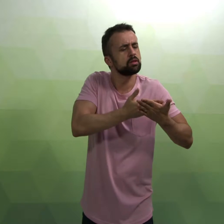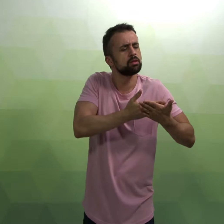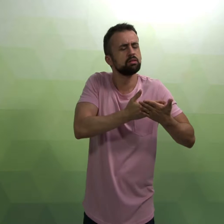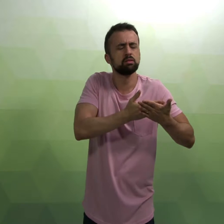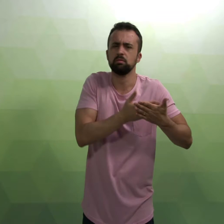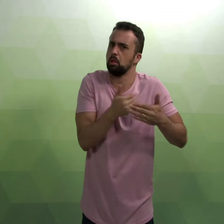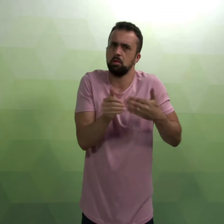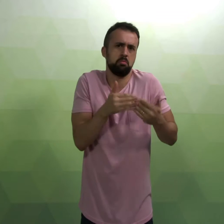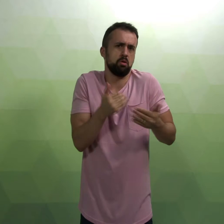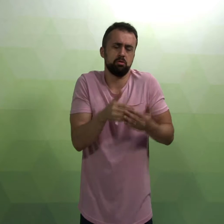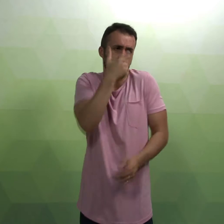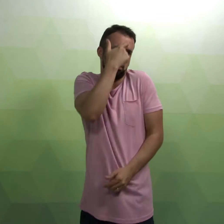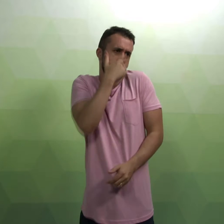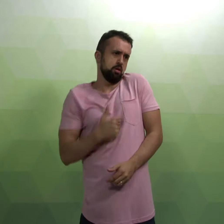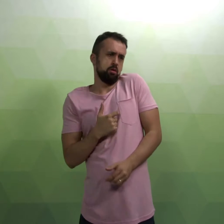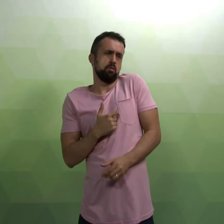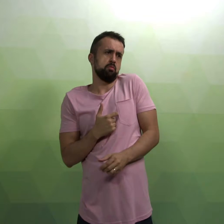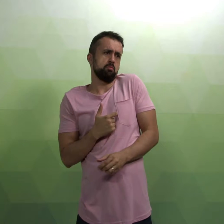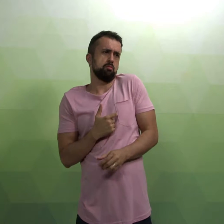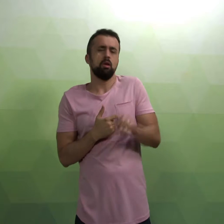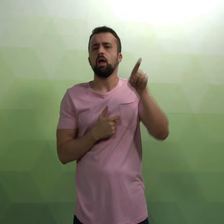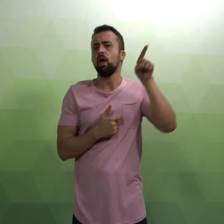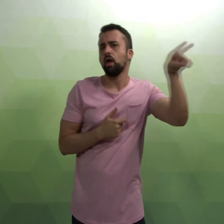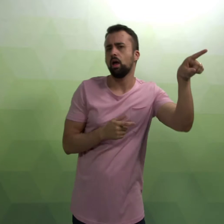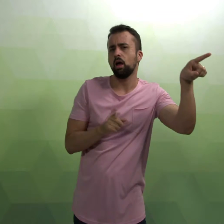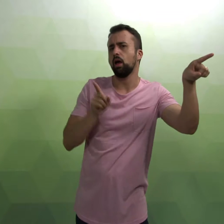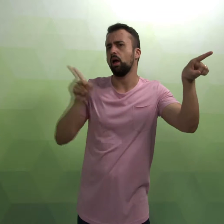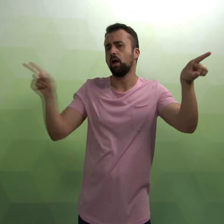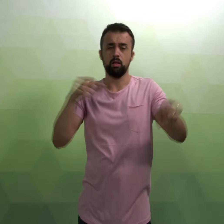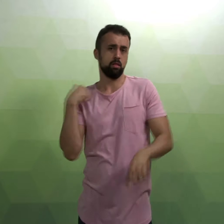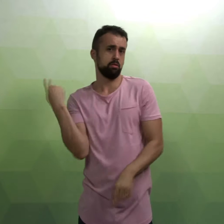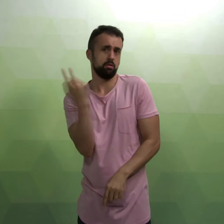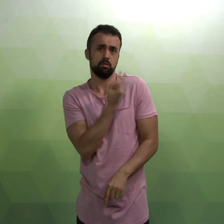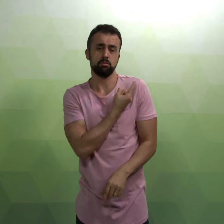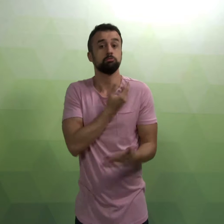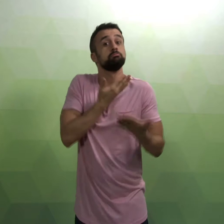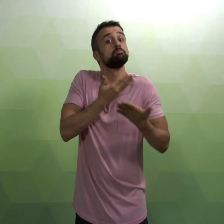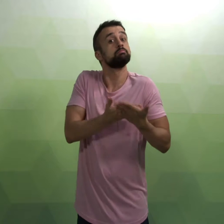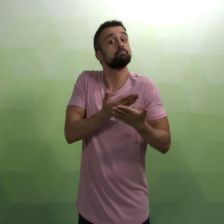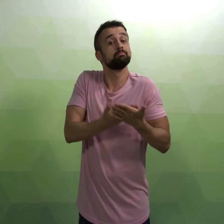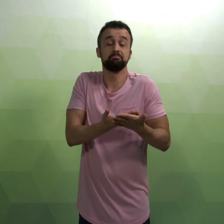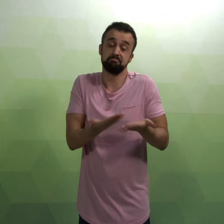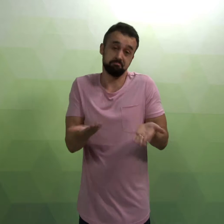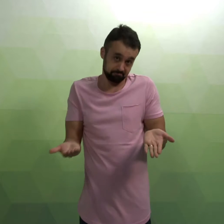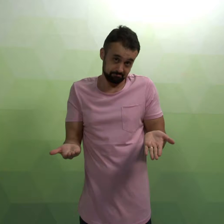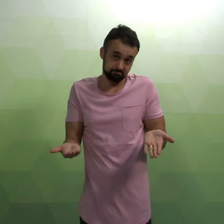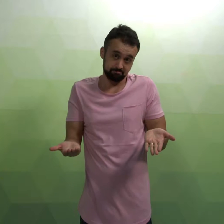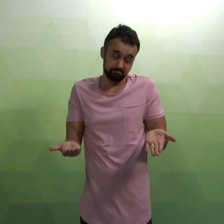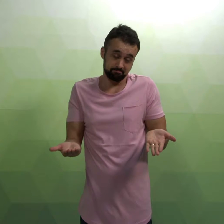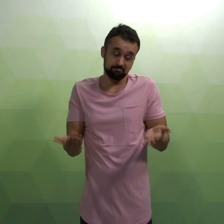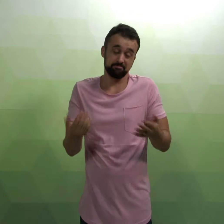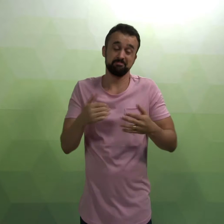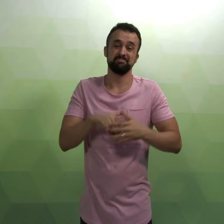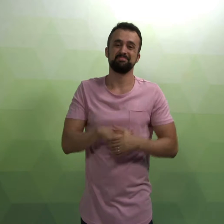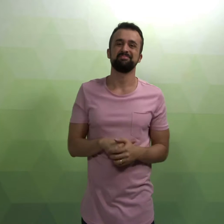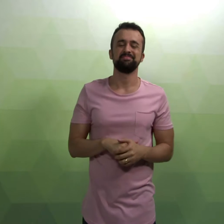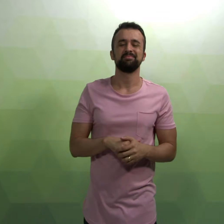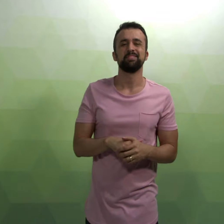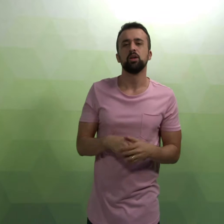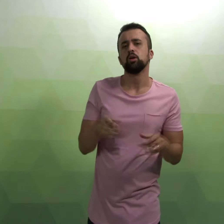de estudar. Não importa se sou eu, ele ou ela, nós, ou ainda